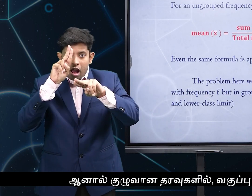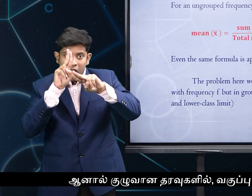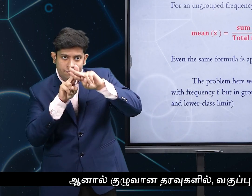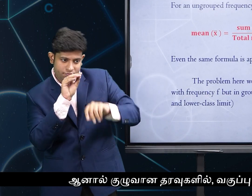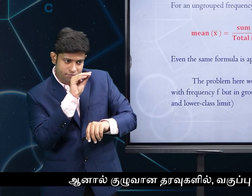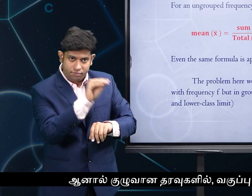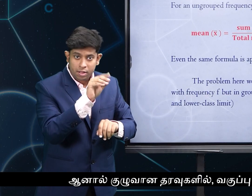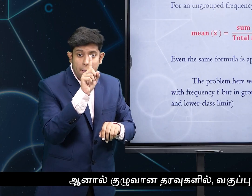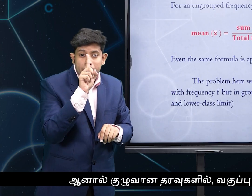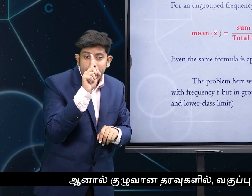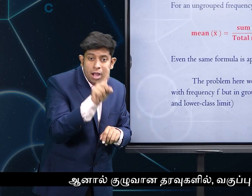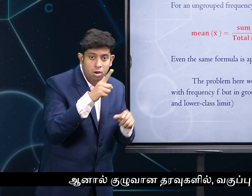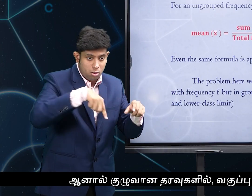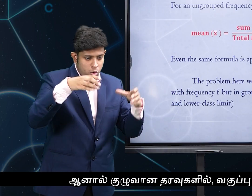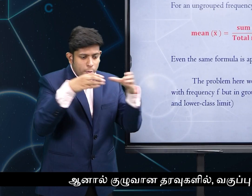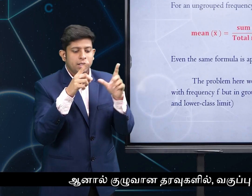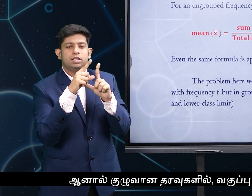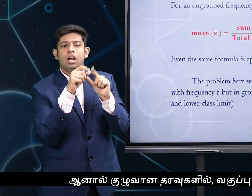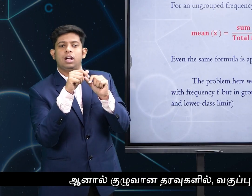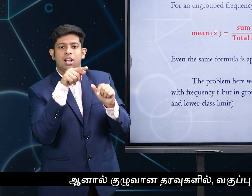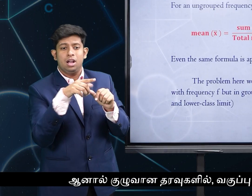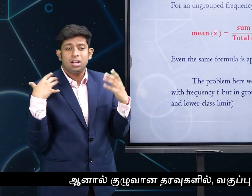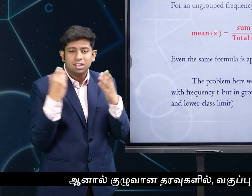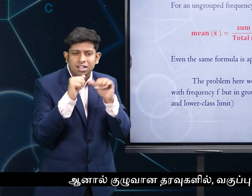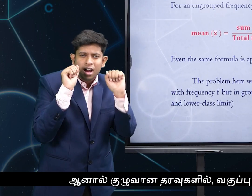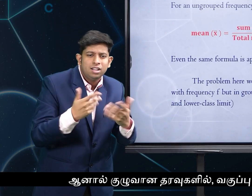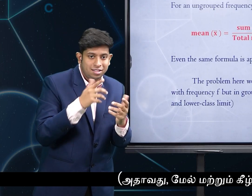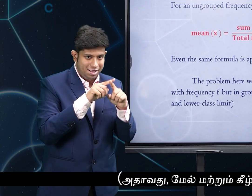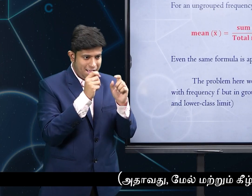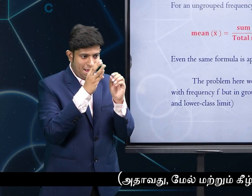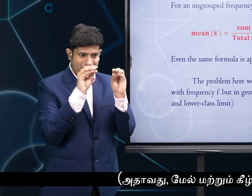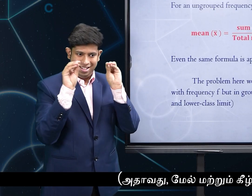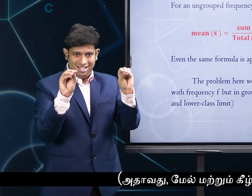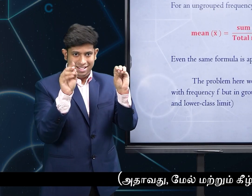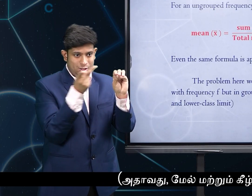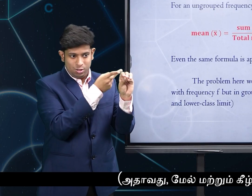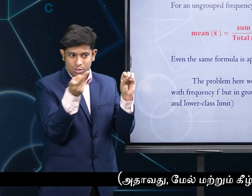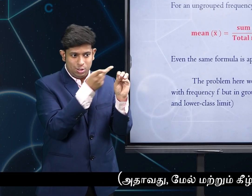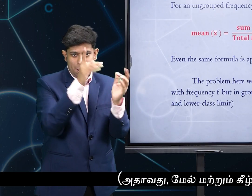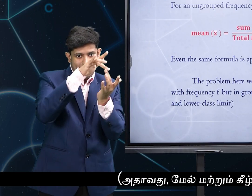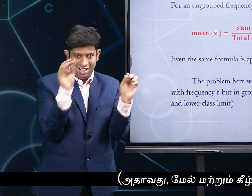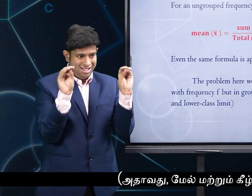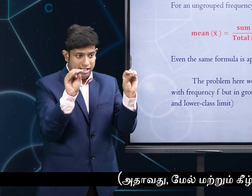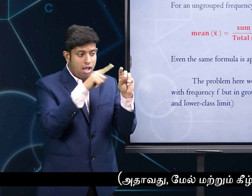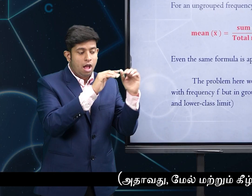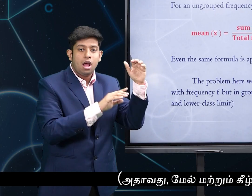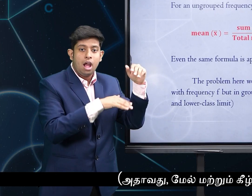ஆனால் குழுவான தரவுகளில் வகுப்பு இடைவெளிகள் உள்ளன, அதாவது மேல் மற்றும் கீழ் வகுப்பு